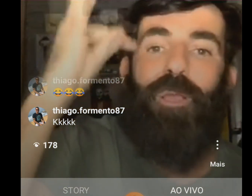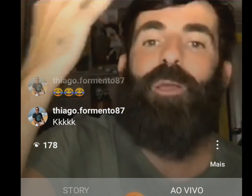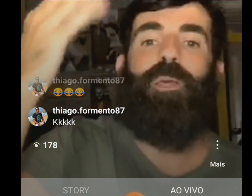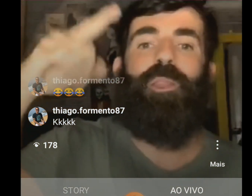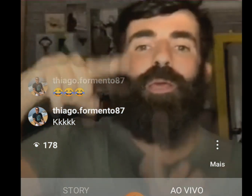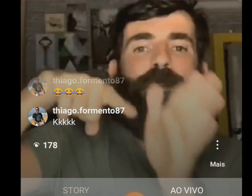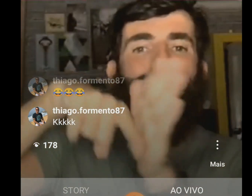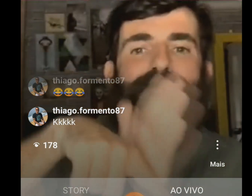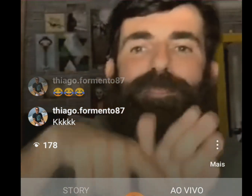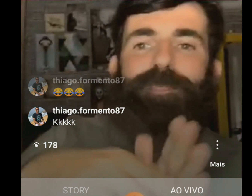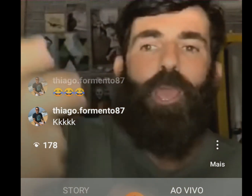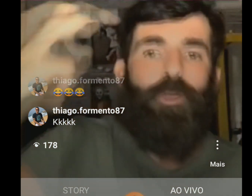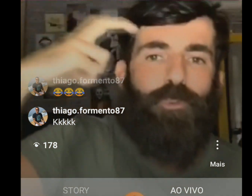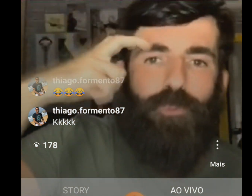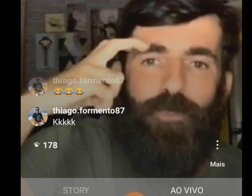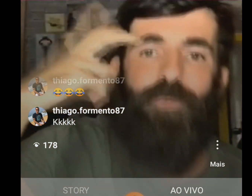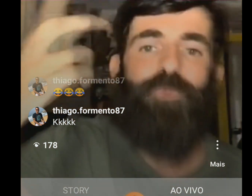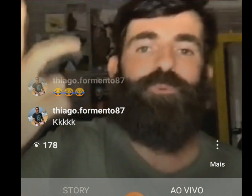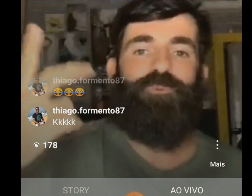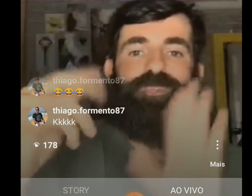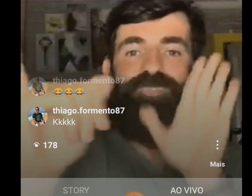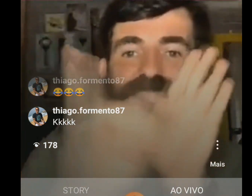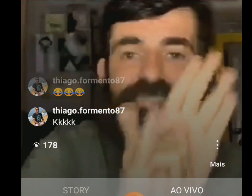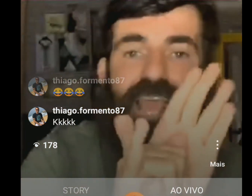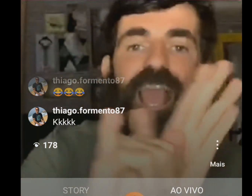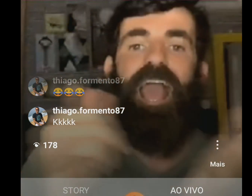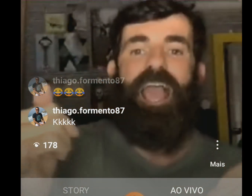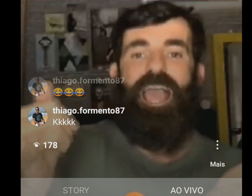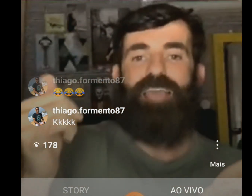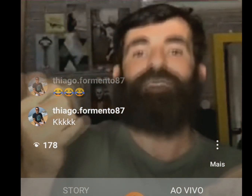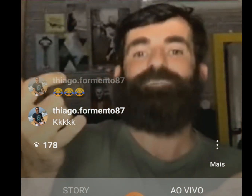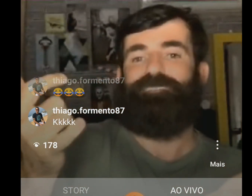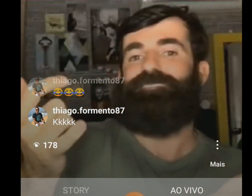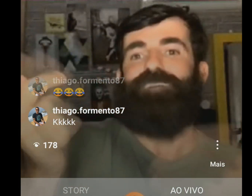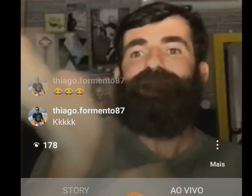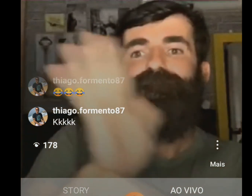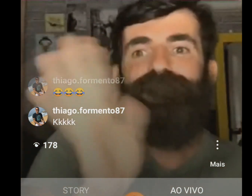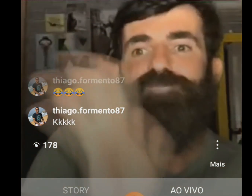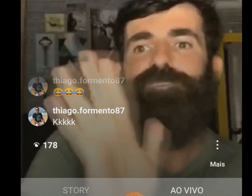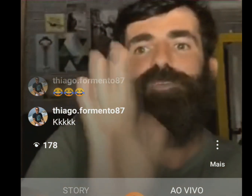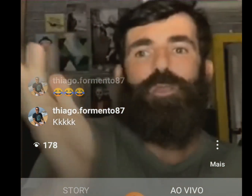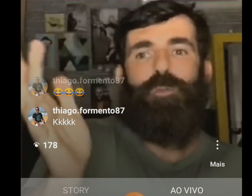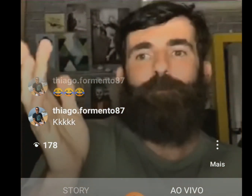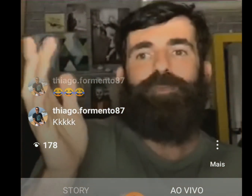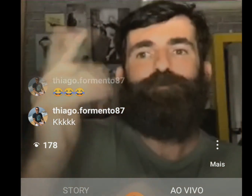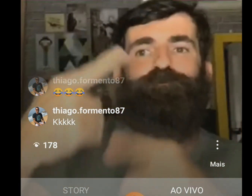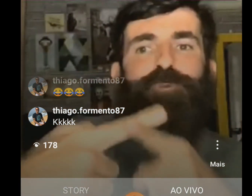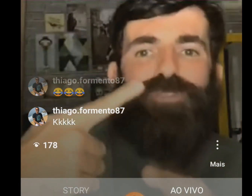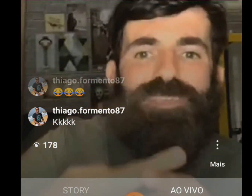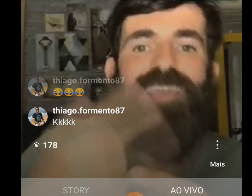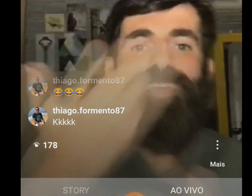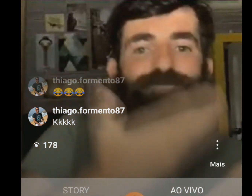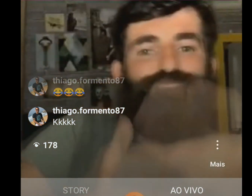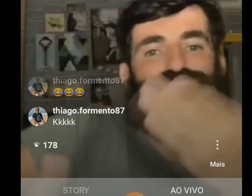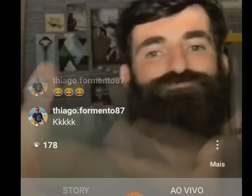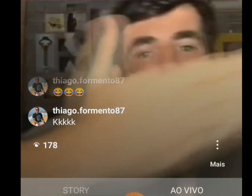tecnologia para mostrar a cultura, para mostrar a identidade surda através de vídeos, como interagir, sabe? Mostrar